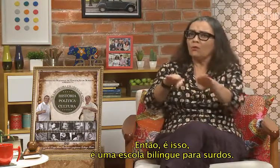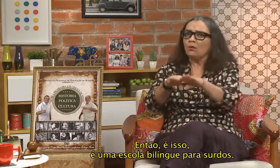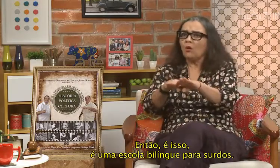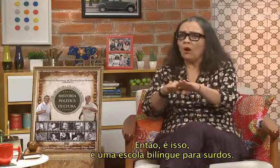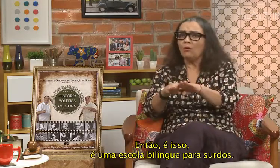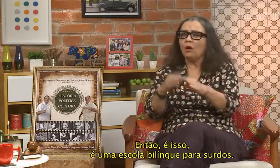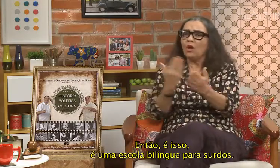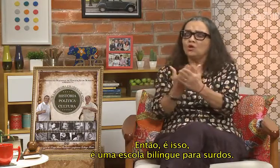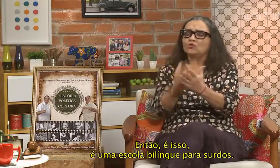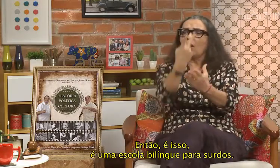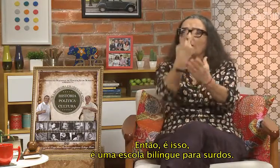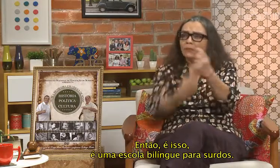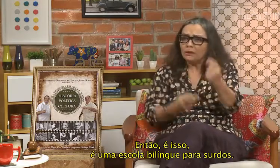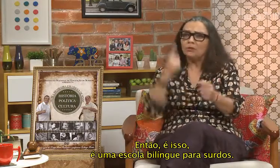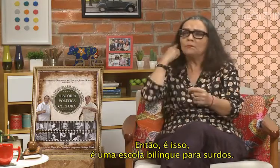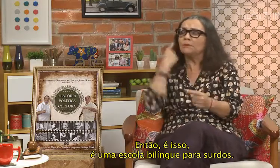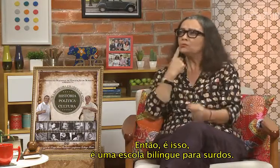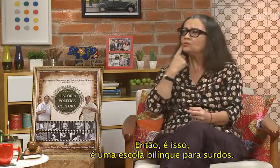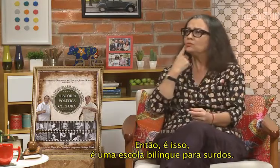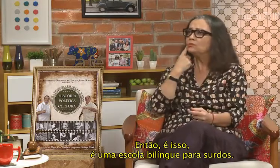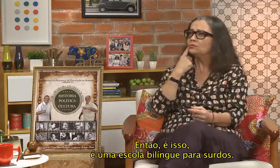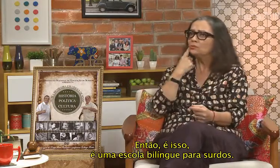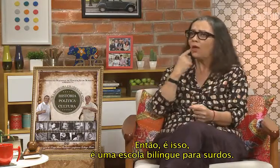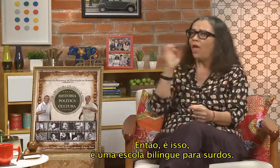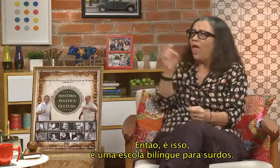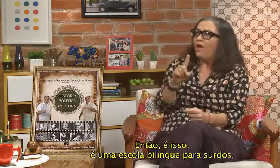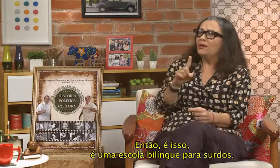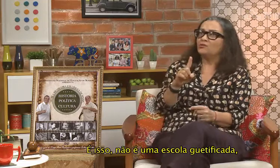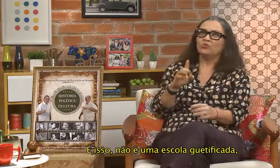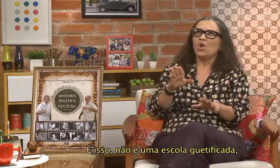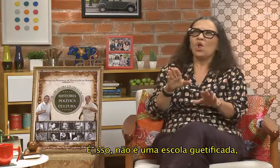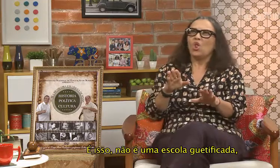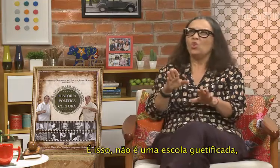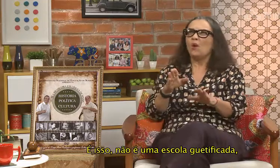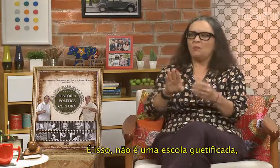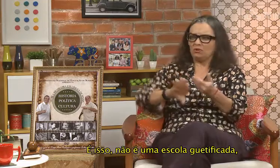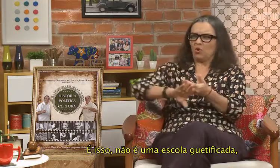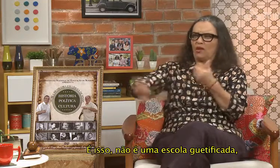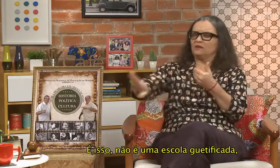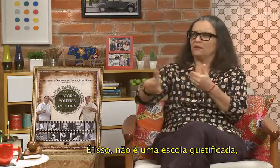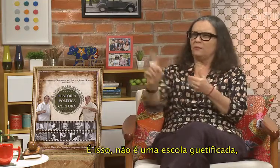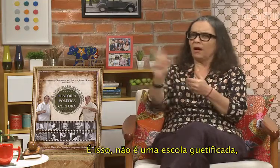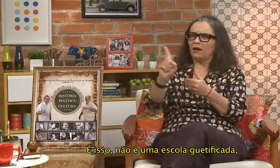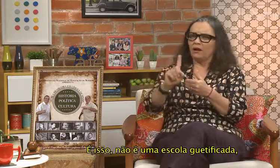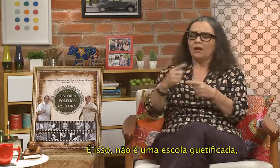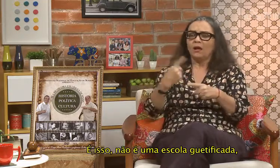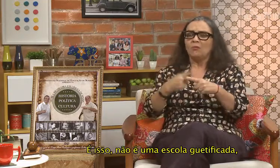Então, é isso. É uma escola bilingue para surdo. É isso. Não é uma escola getificada.